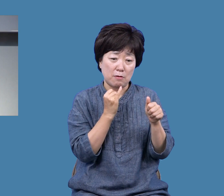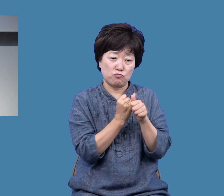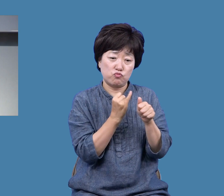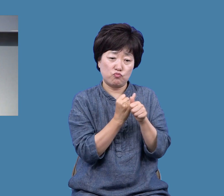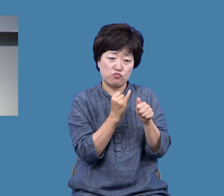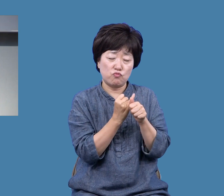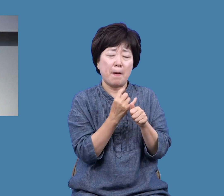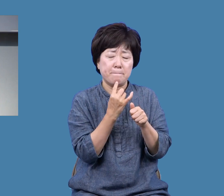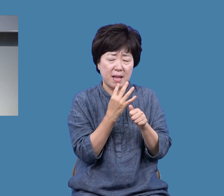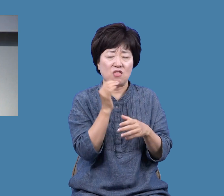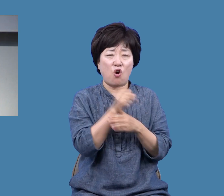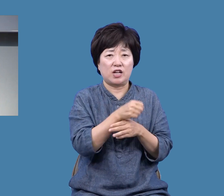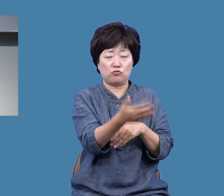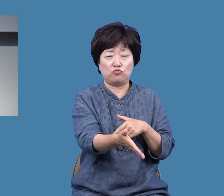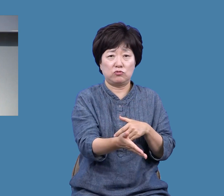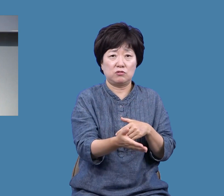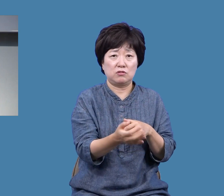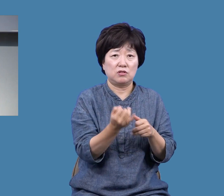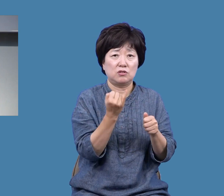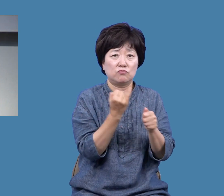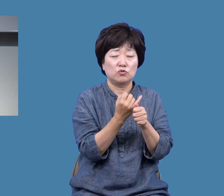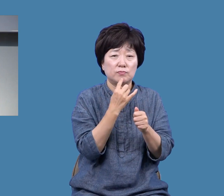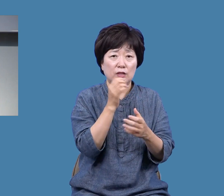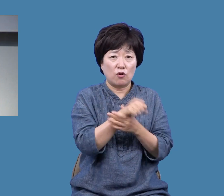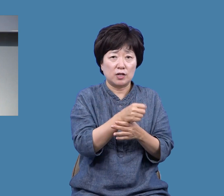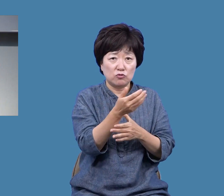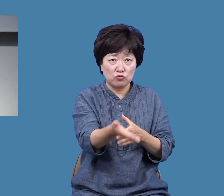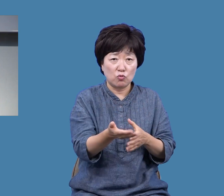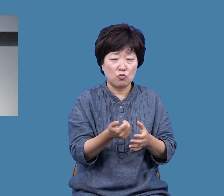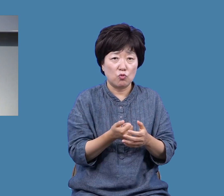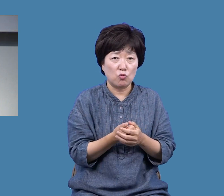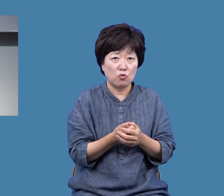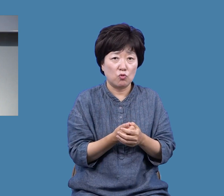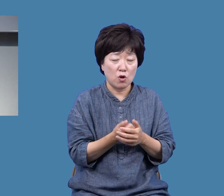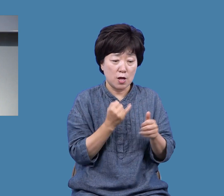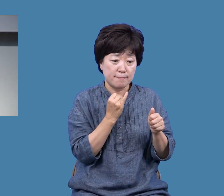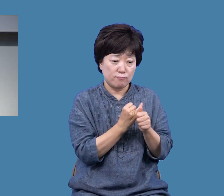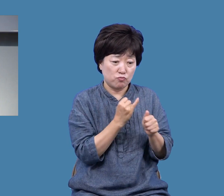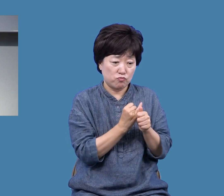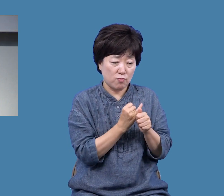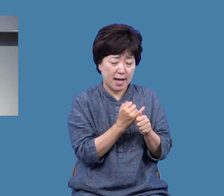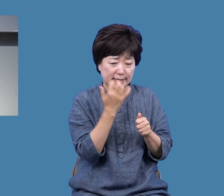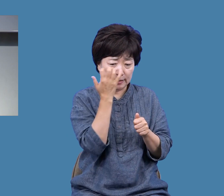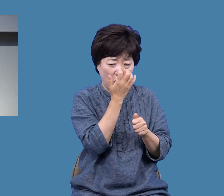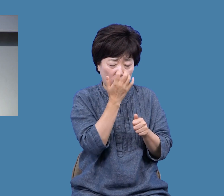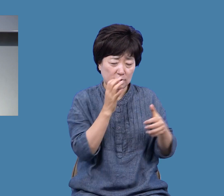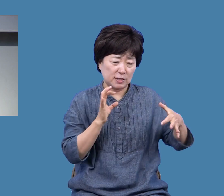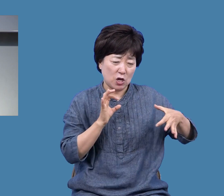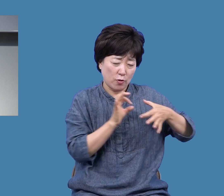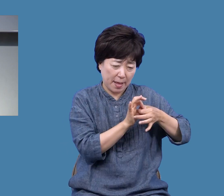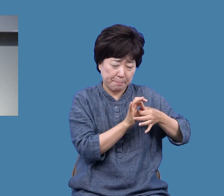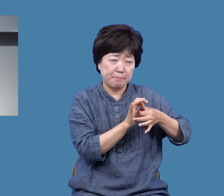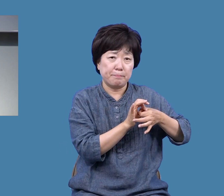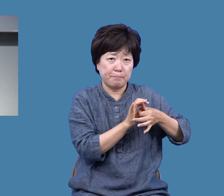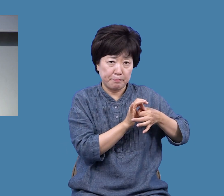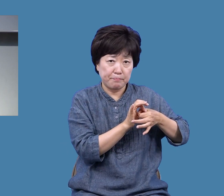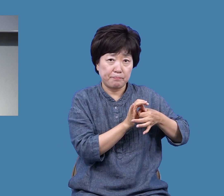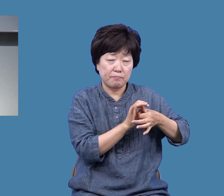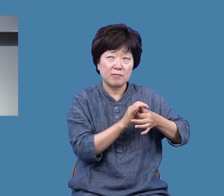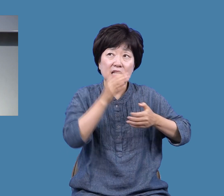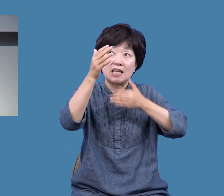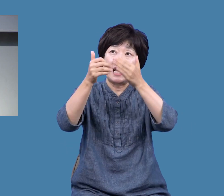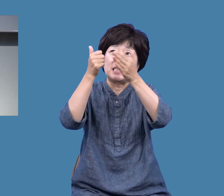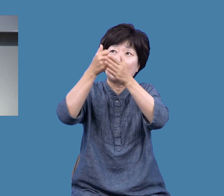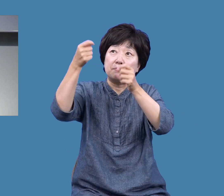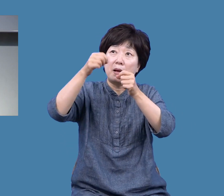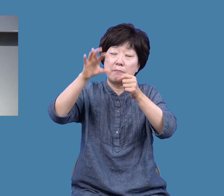부부간에만 허락을 하셨죠. 부부간에만 허락을 하셨고, 그래서 이 부부간의 성적인 연합을 통해서 하나님 앞에서